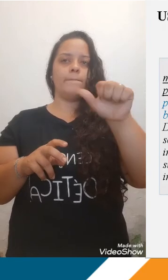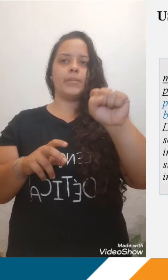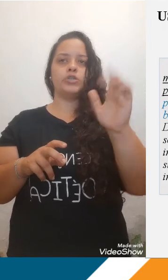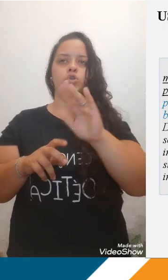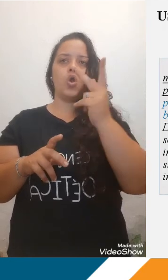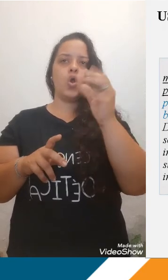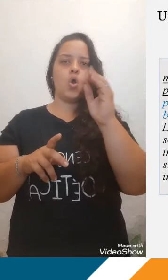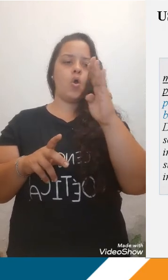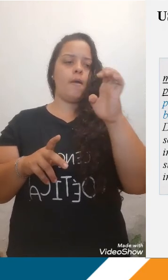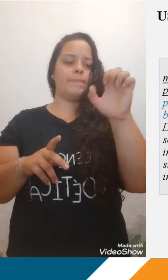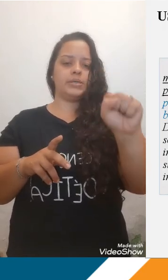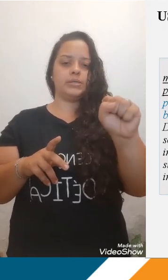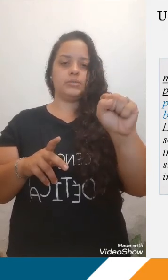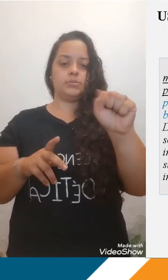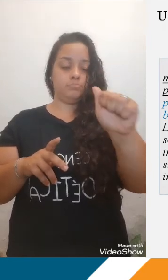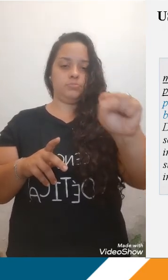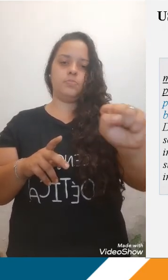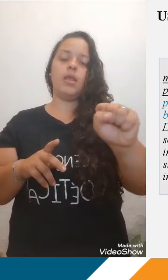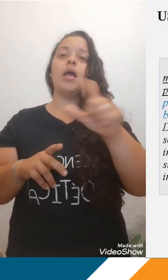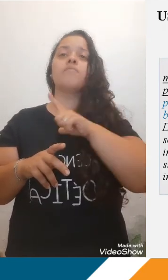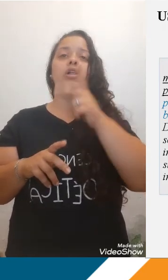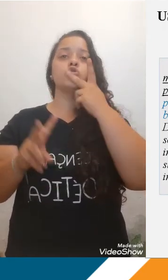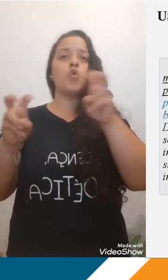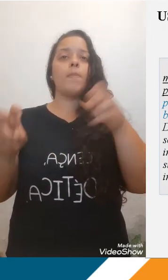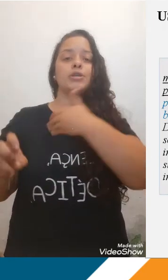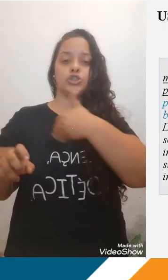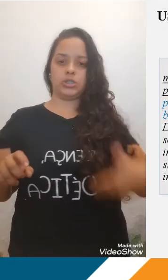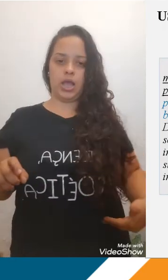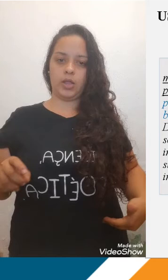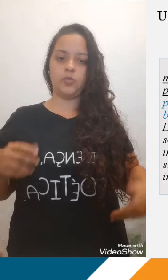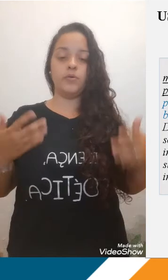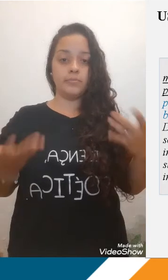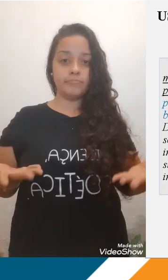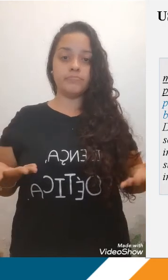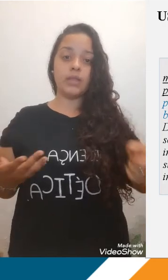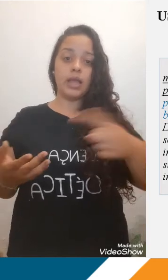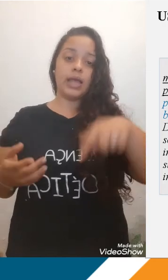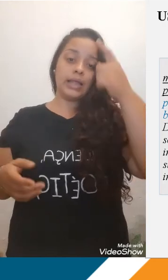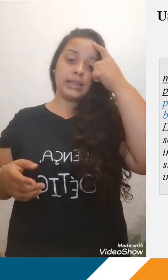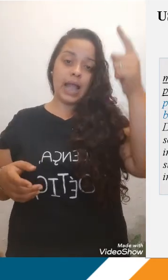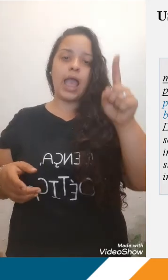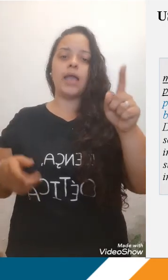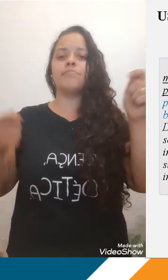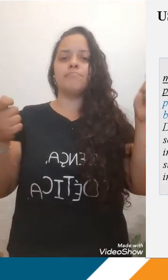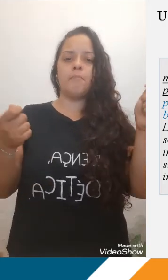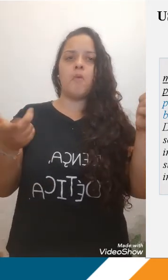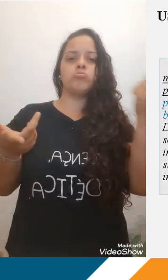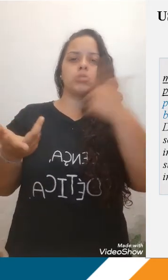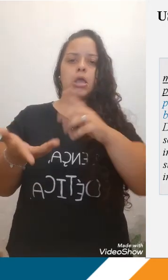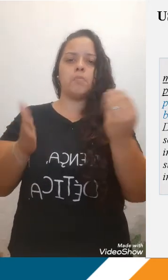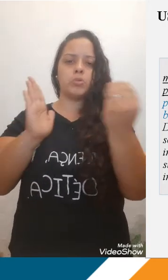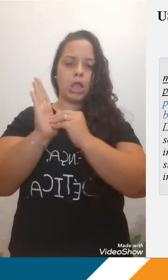entendimento sobre a atuação positiva do Estado, né? Dentro da ideia do que deve estar